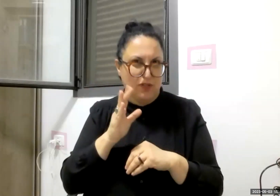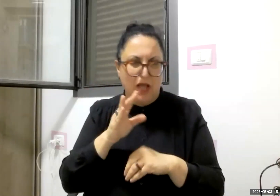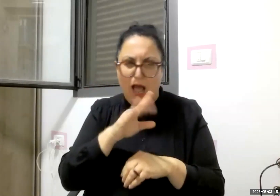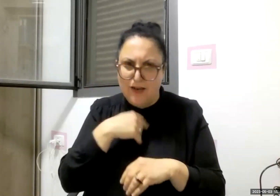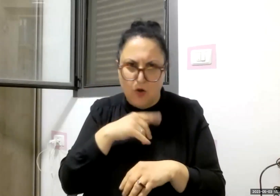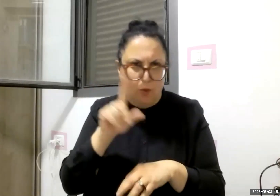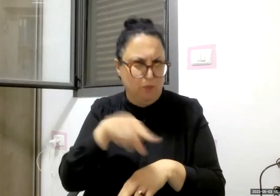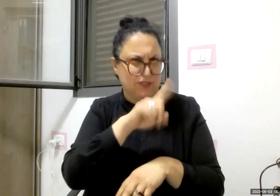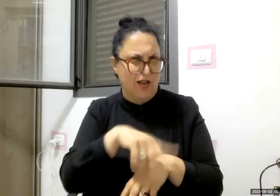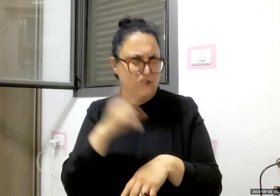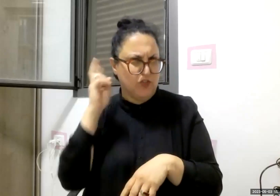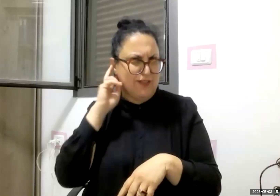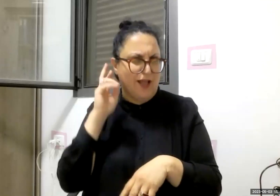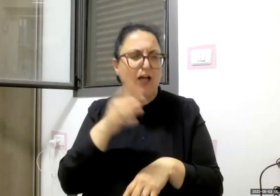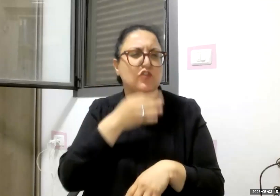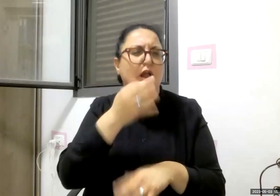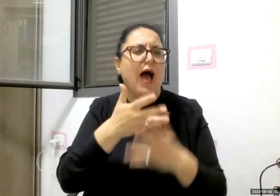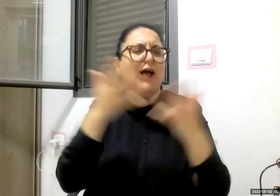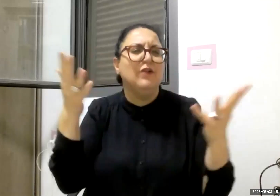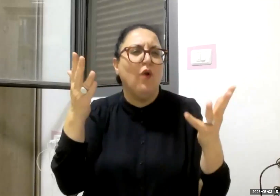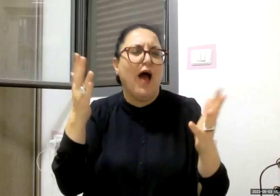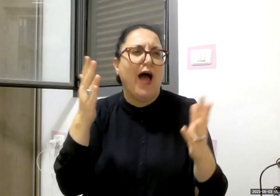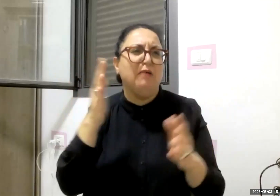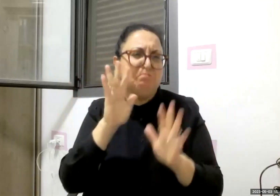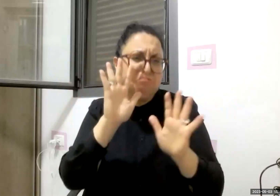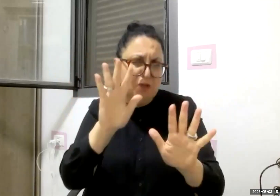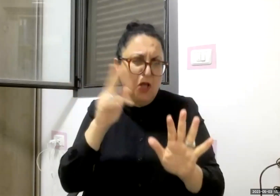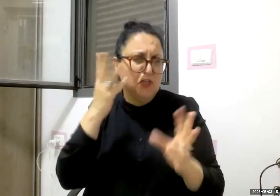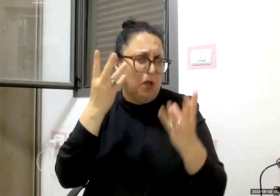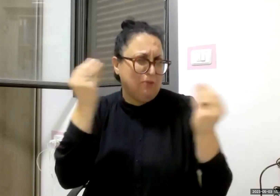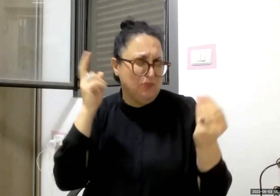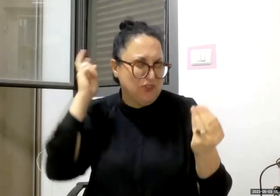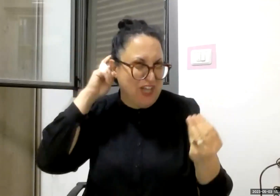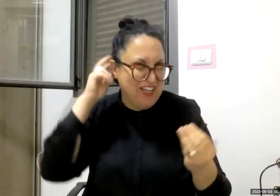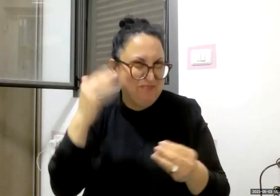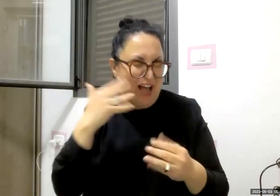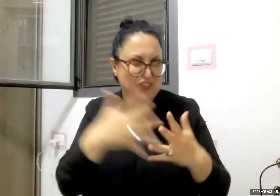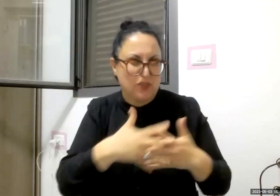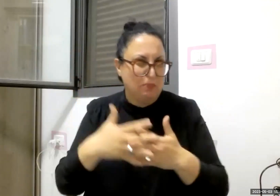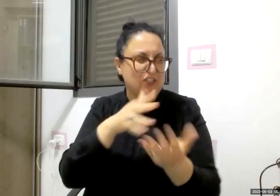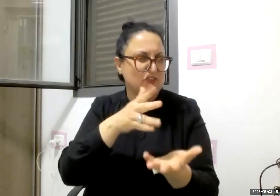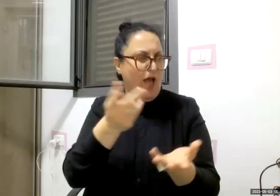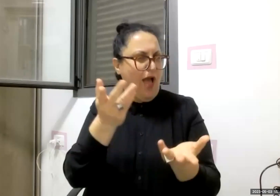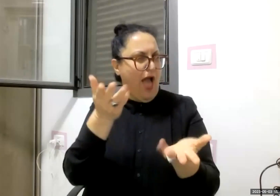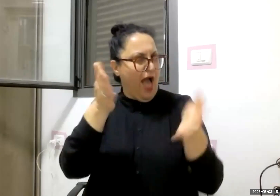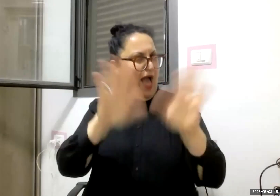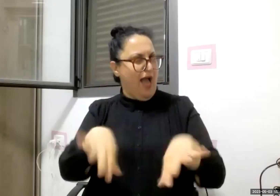לצמצם חרשות אני לא פוסלת את שטל השבלול השאלה הגדולה היא שהרבה מושתלים בארצות